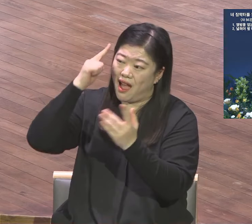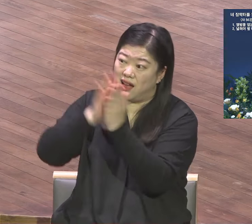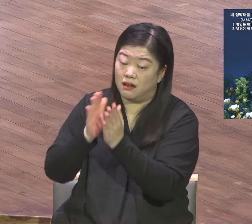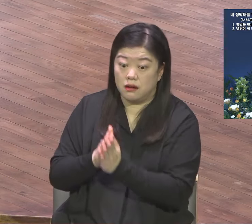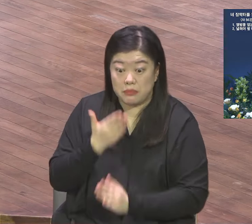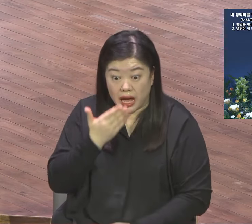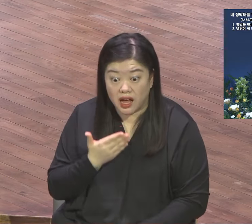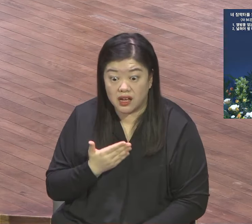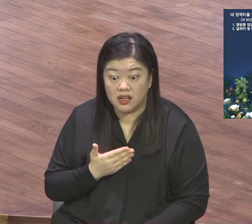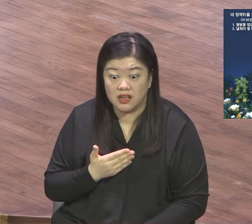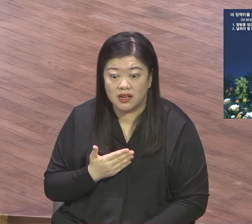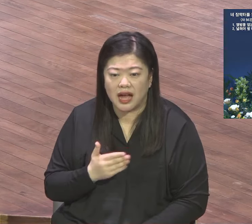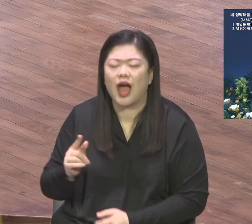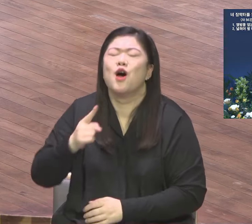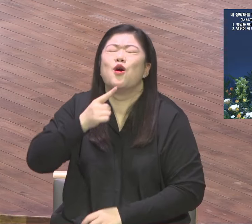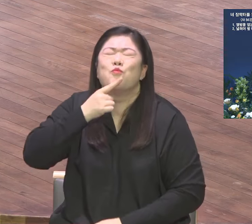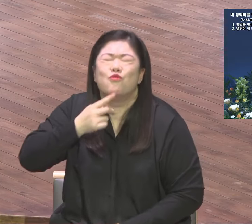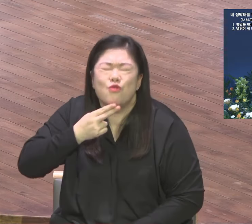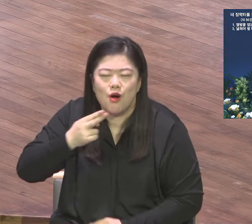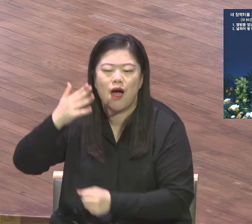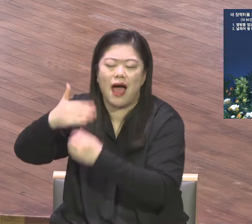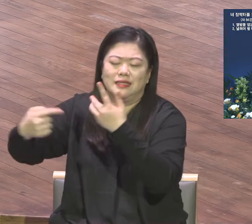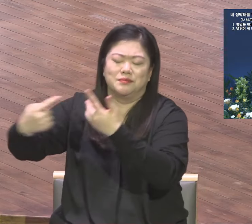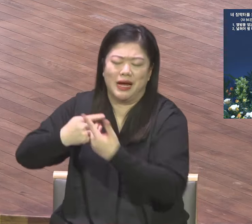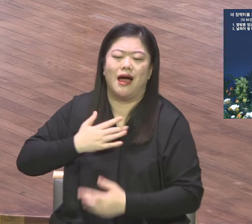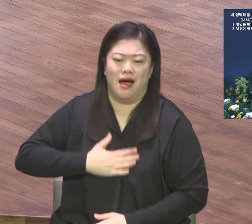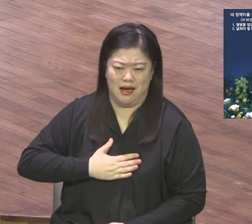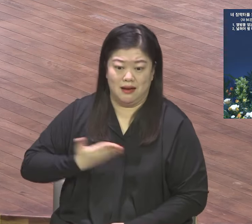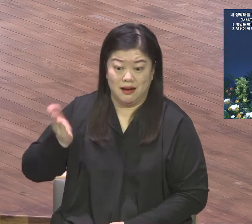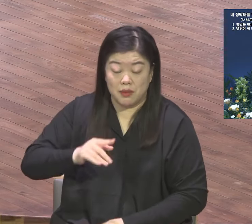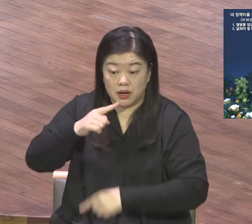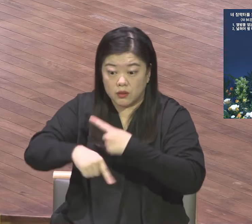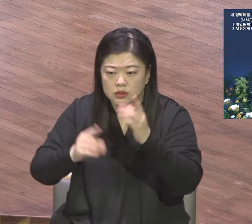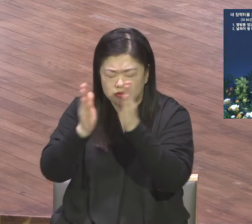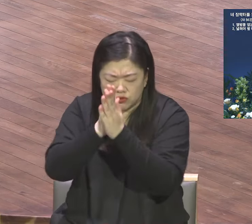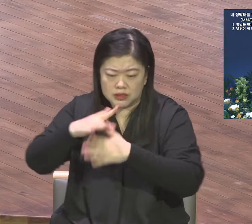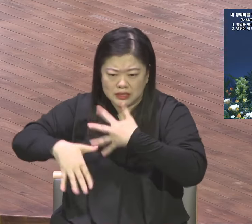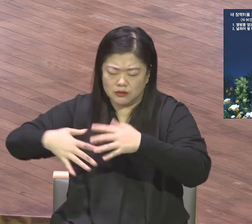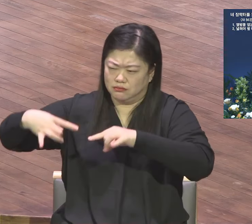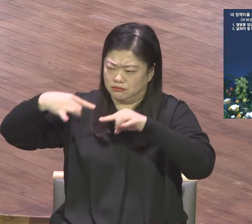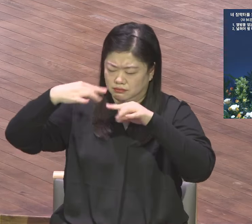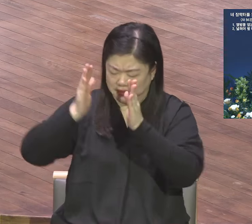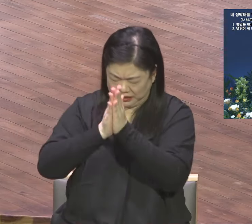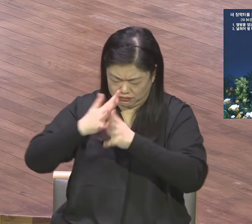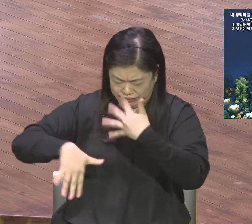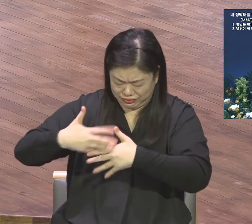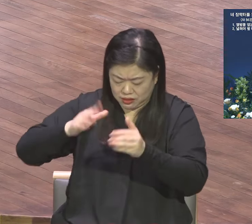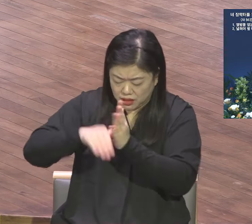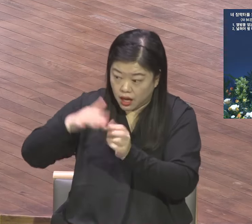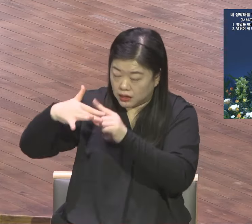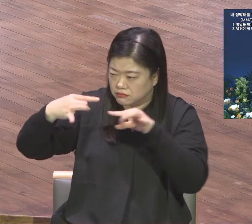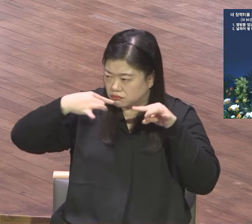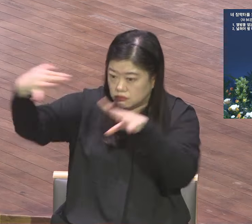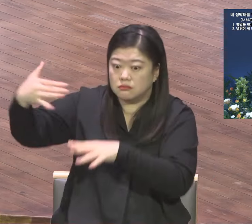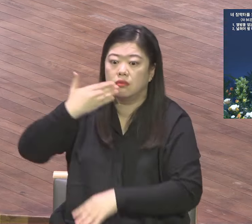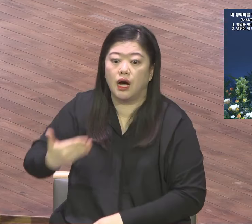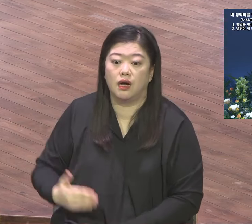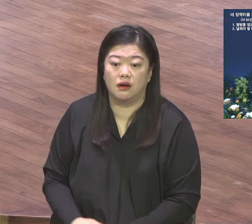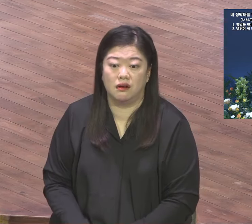제 창조의 역사가 일어나게 하는 고령적 힘을 하나님이 주신다 성삼위 하나님 함께하시는